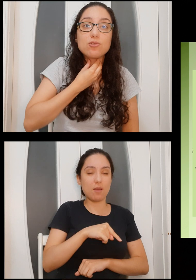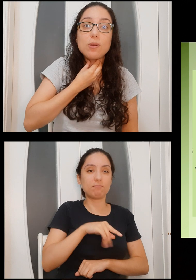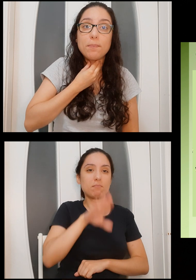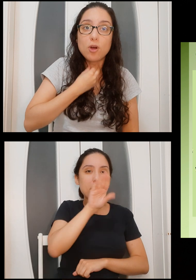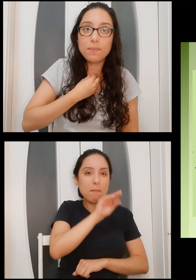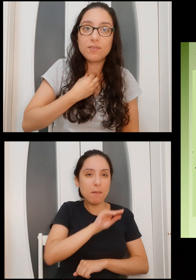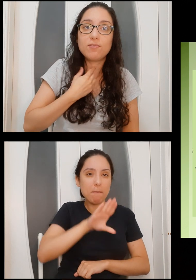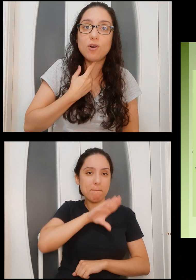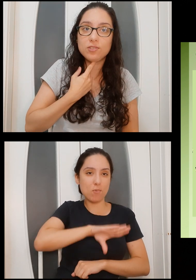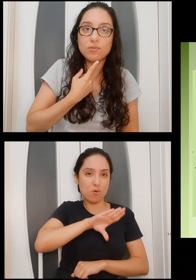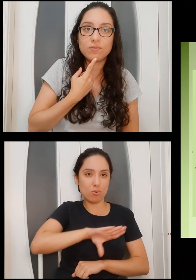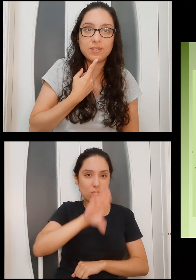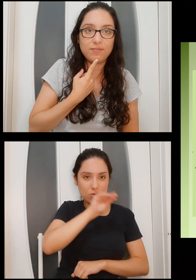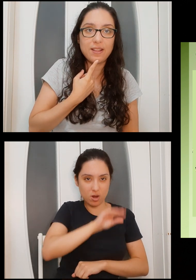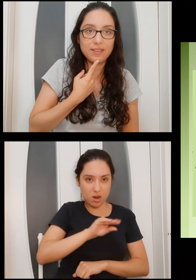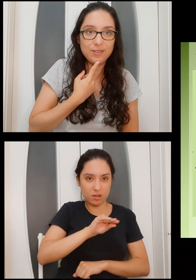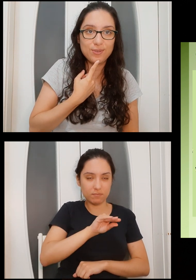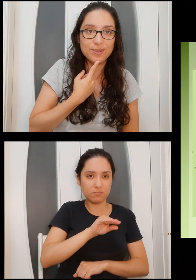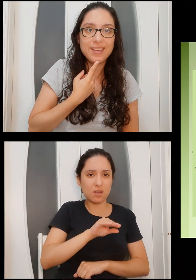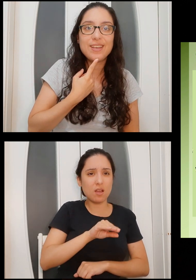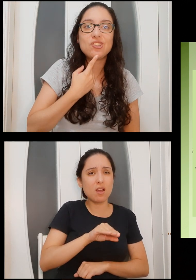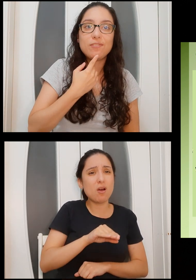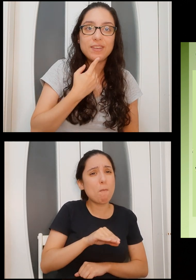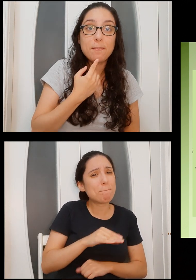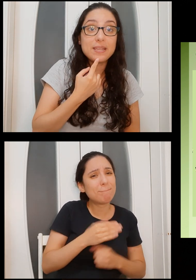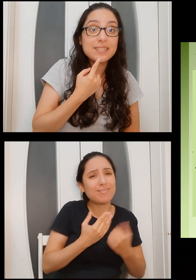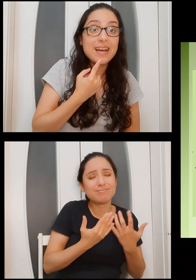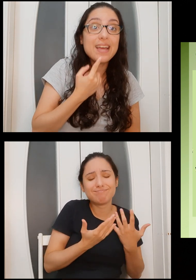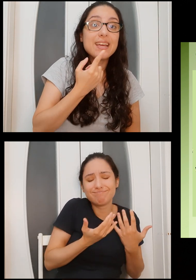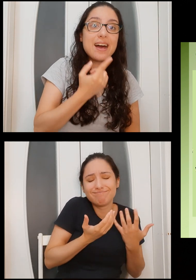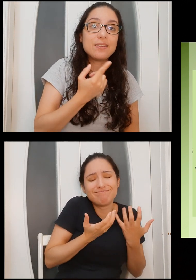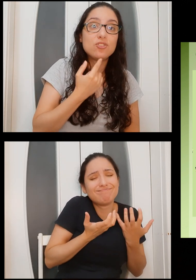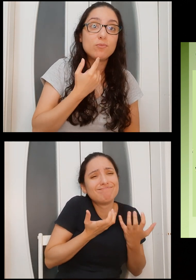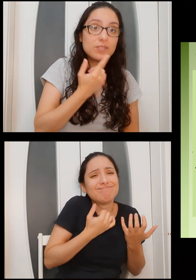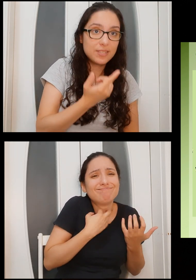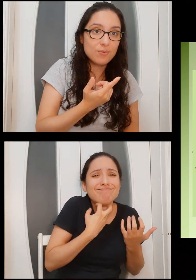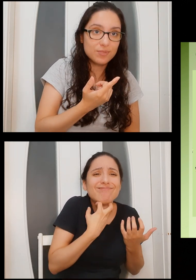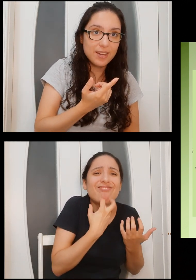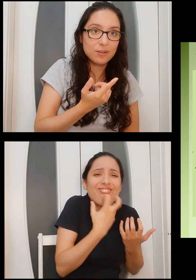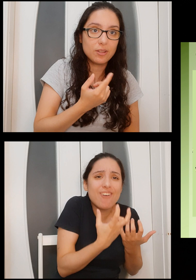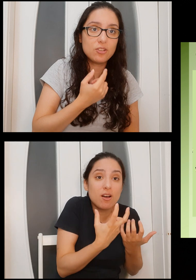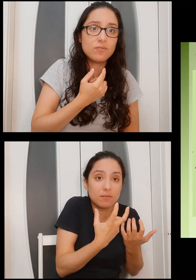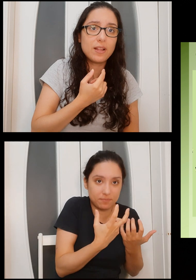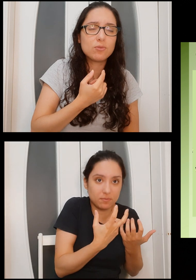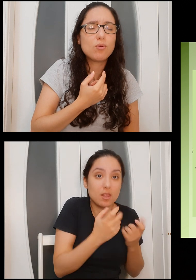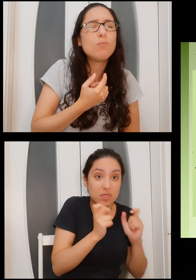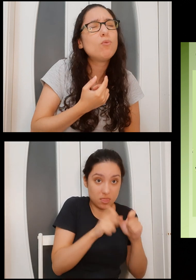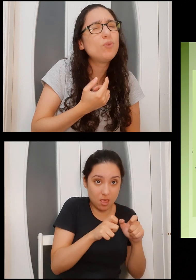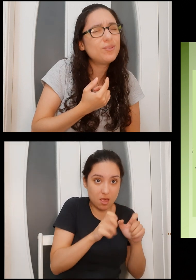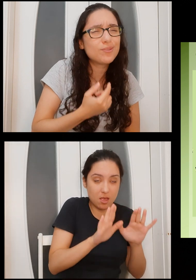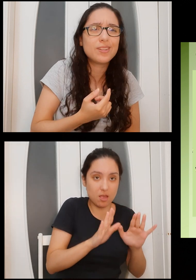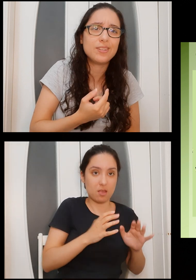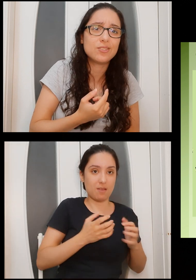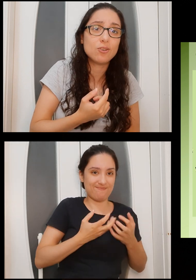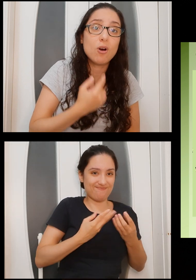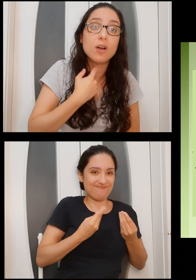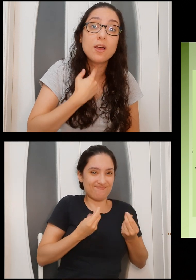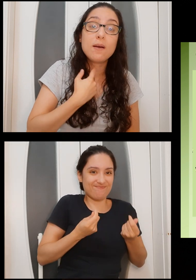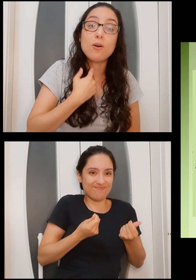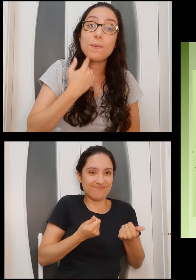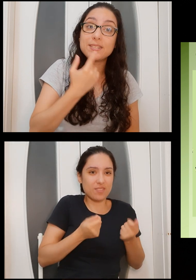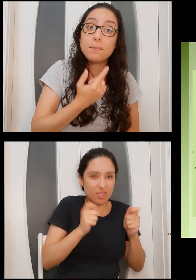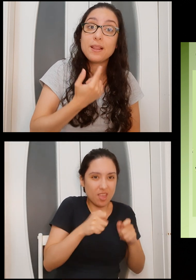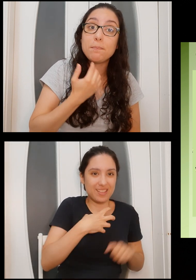isso, a sua própria voz, quando você fala isso, já fica mais carregada de emoção, certo? Então, a gente fala, eu tô muito triste,